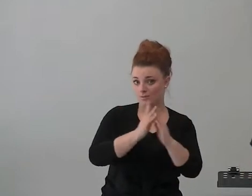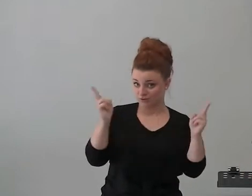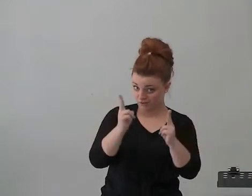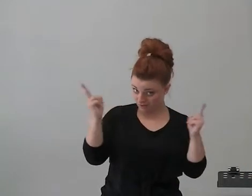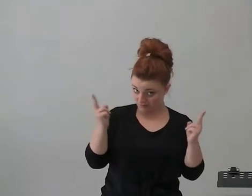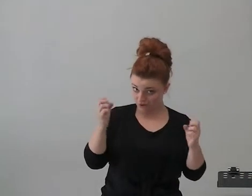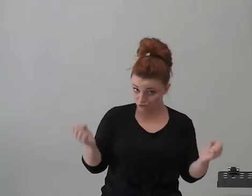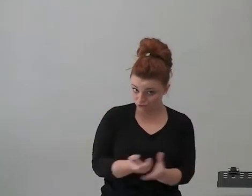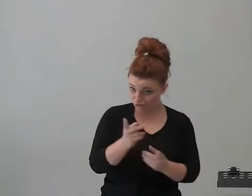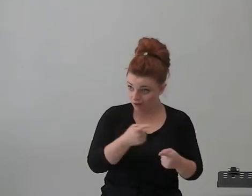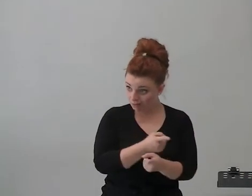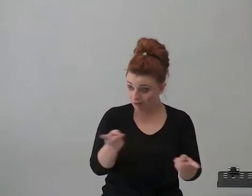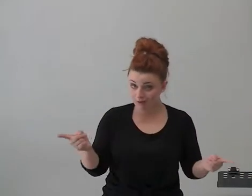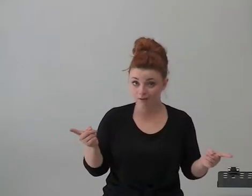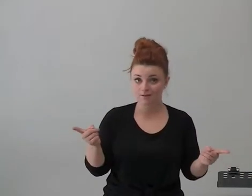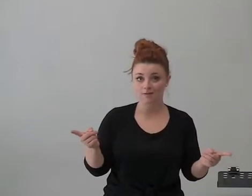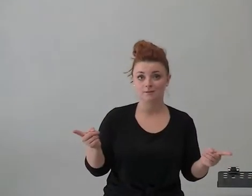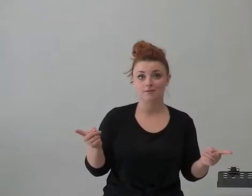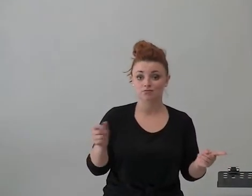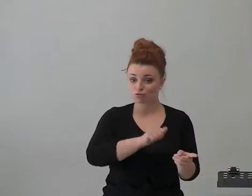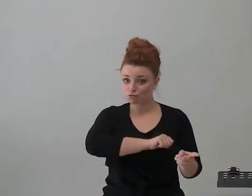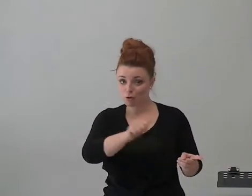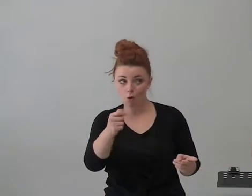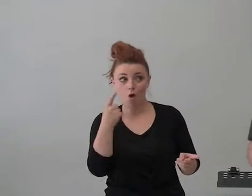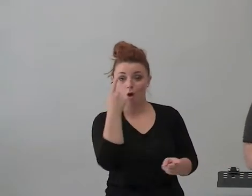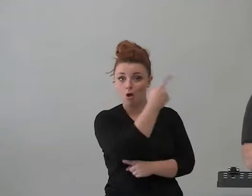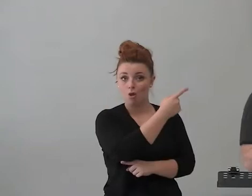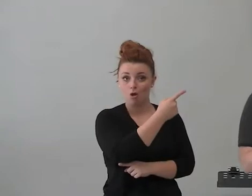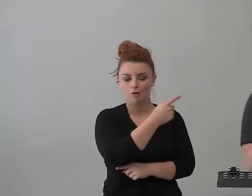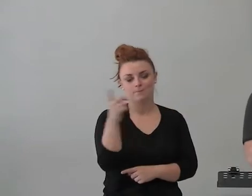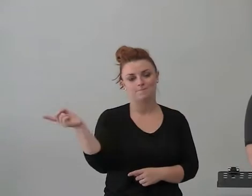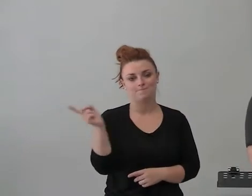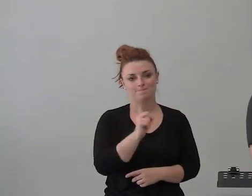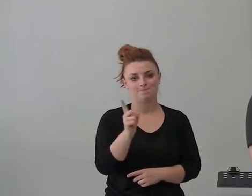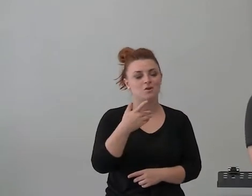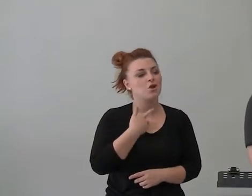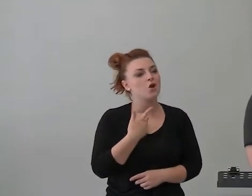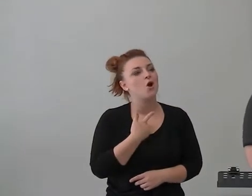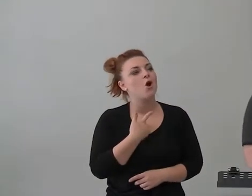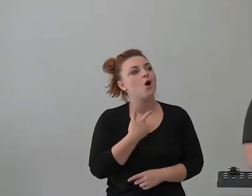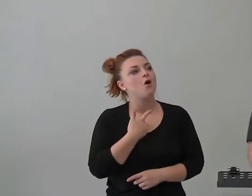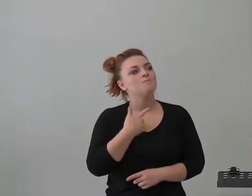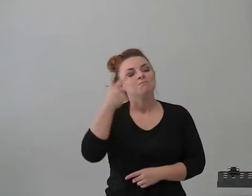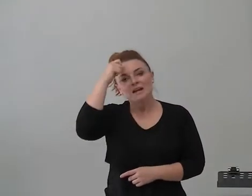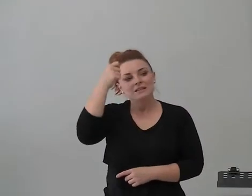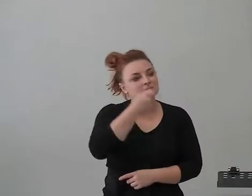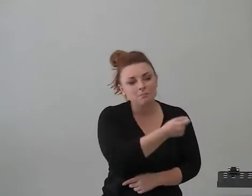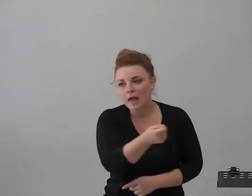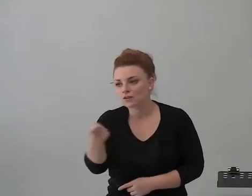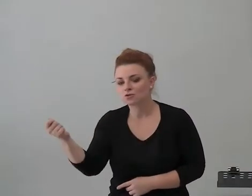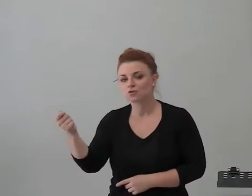Ma una cosa che mi piace molto ancora rispetto al miro di questa Chiesa è